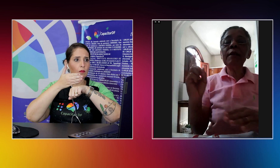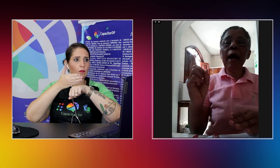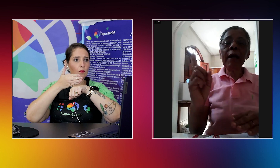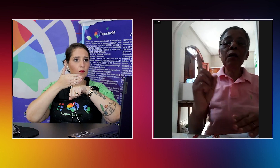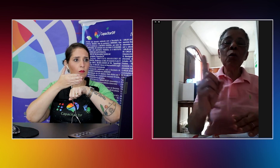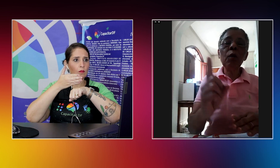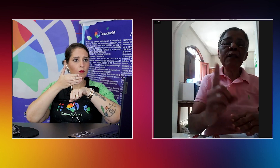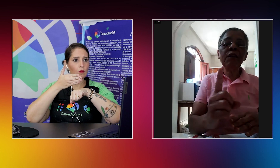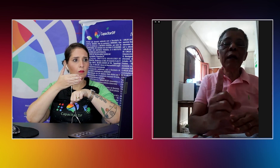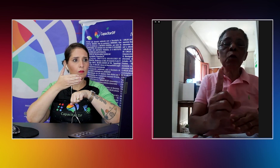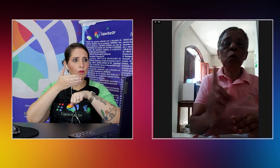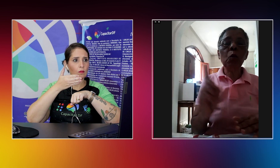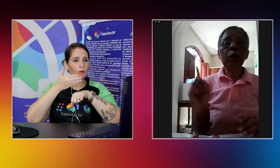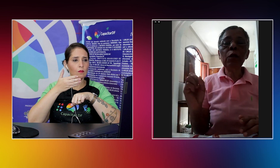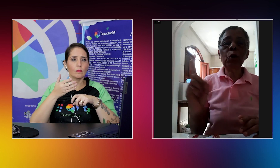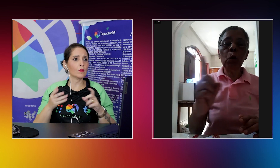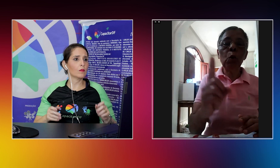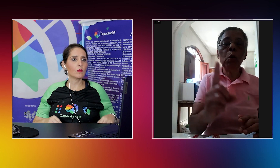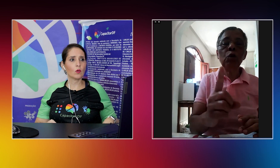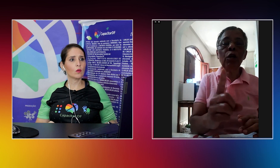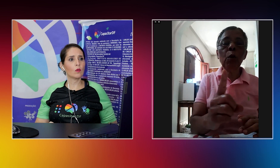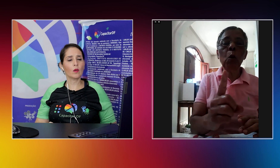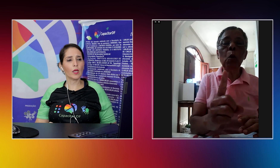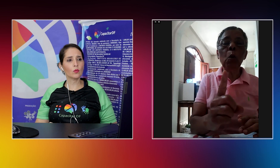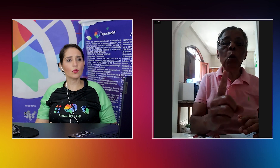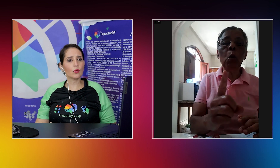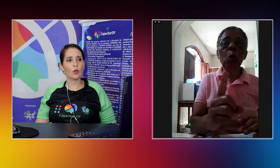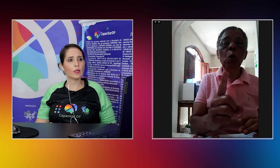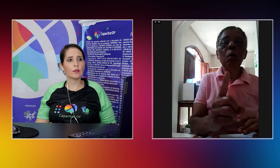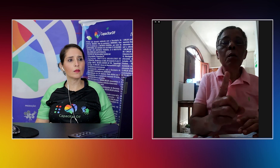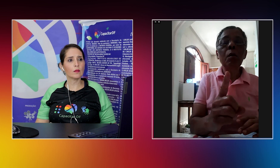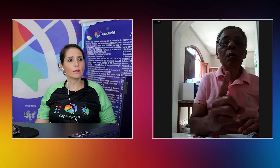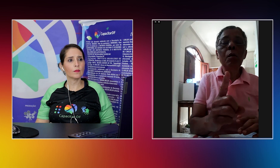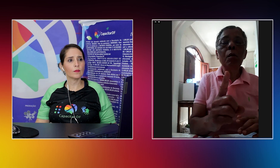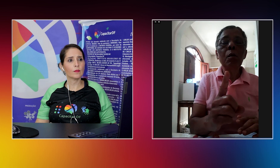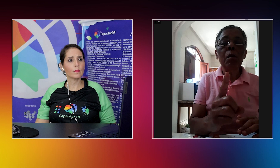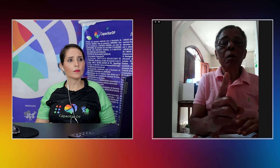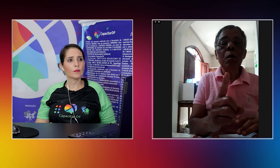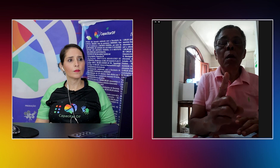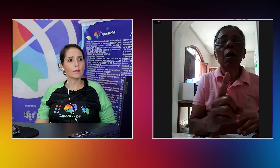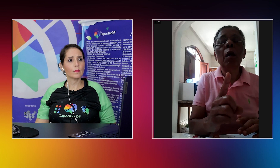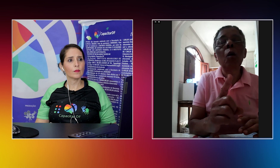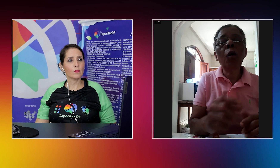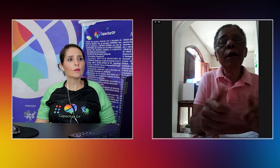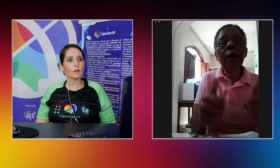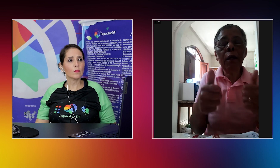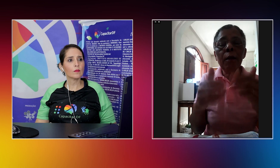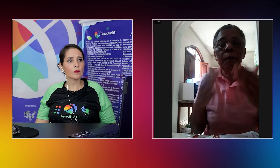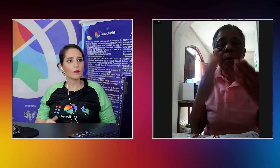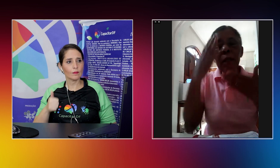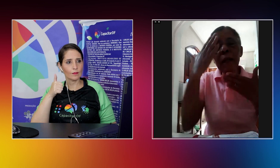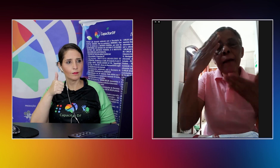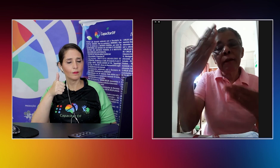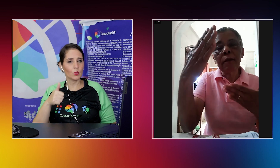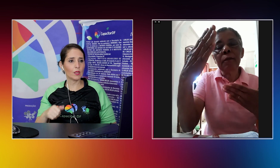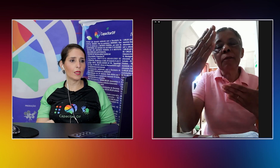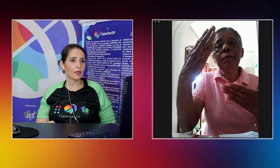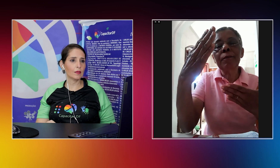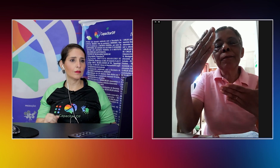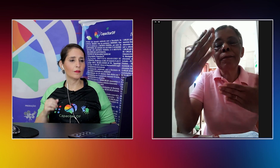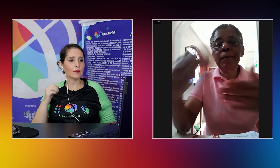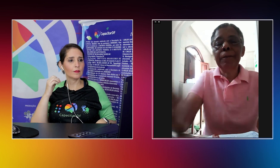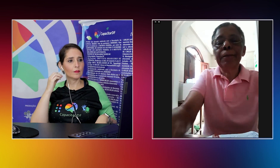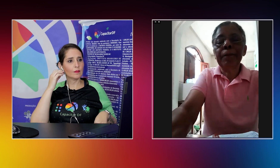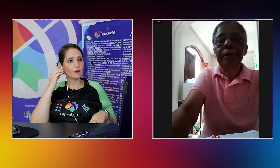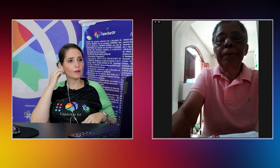entrar aqui, o classificador? Entrou, chegou. Qualquer um dos dois. Ah, ok, obrigada. Por